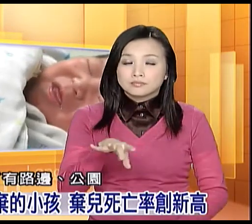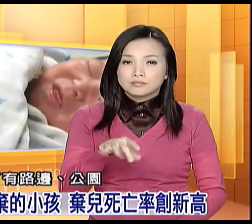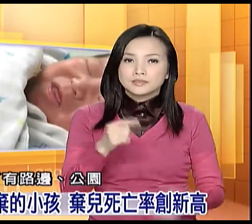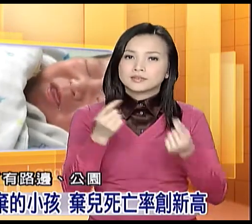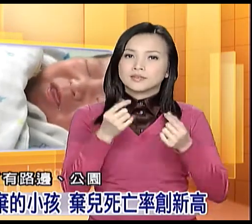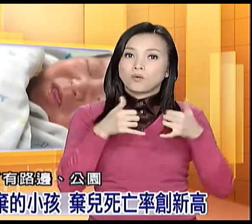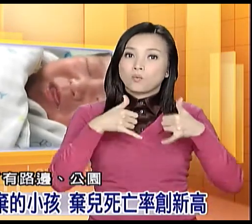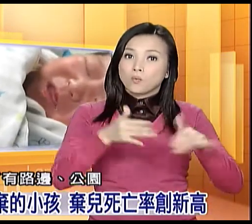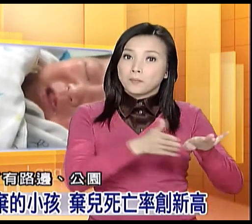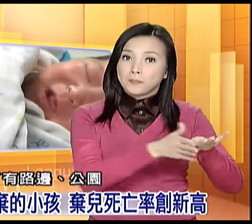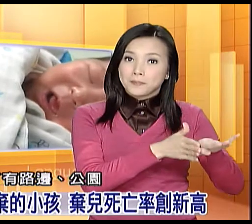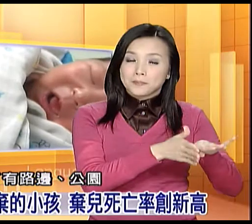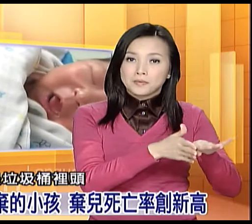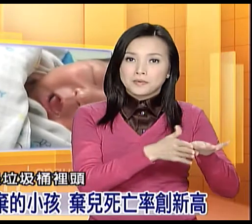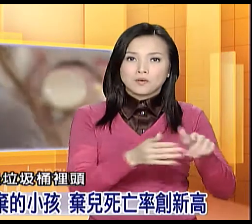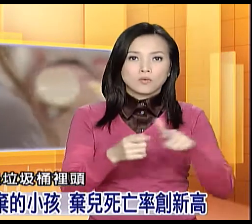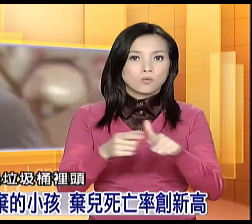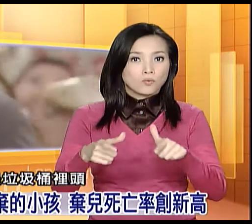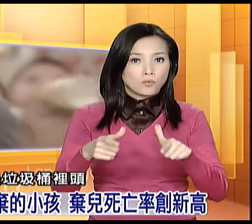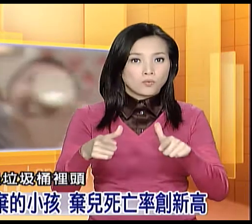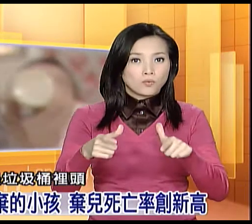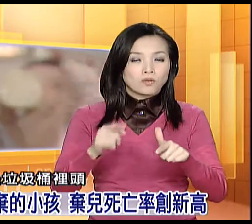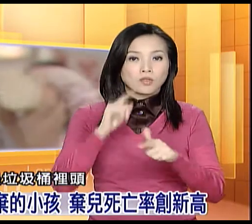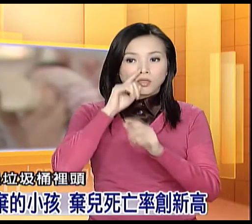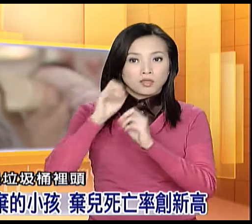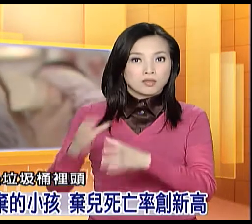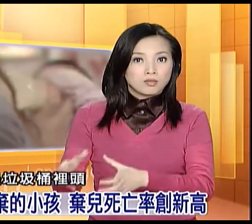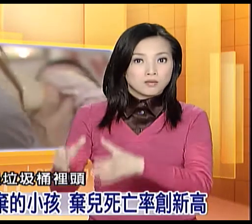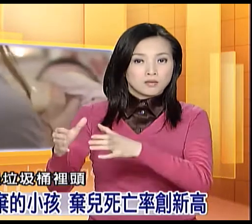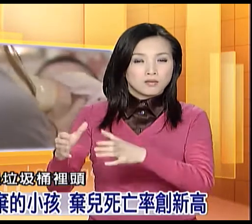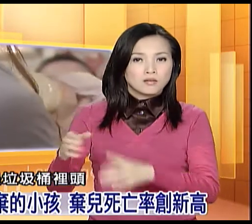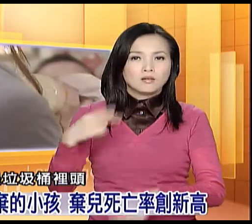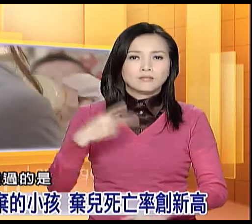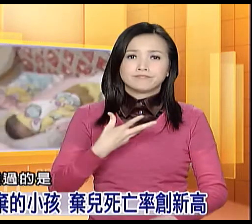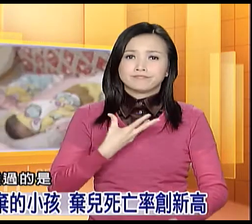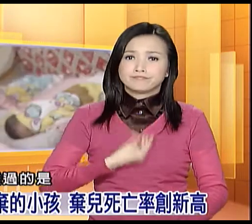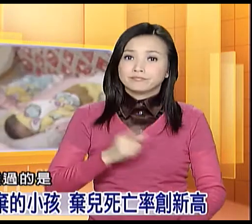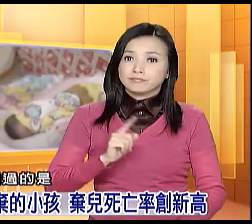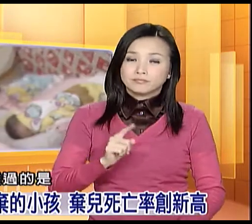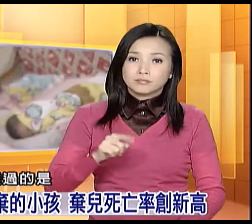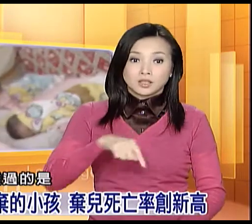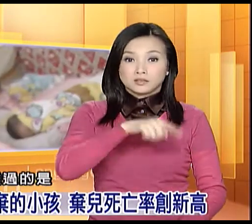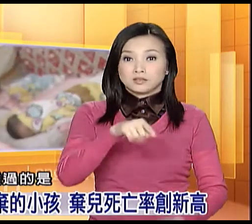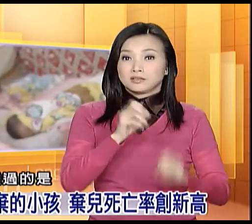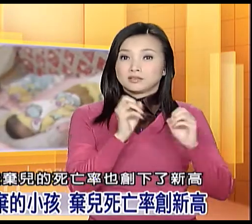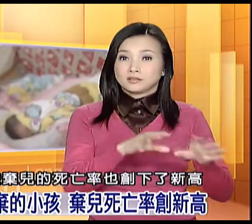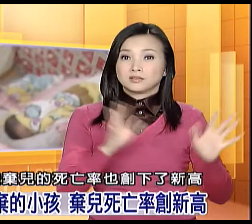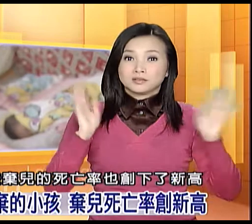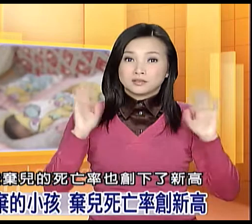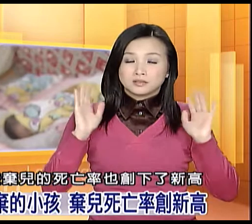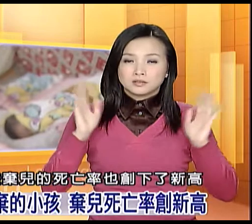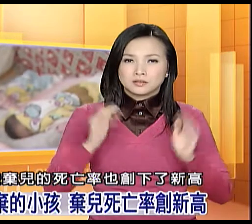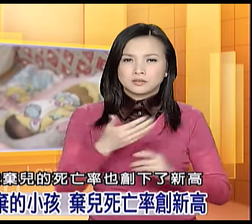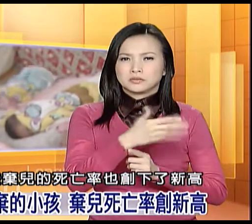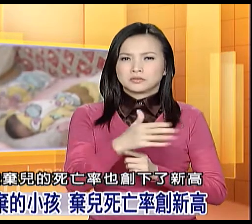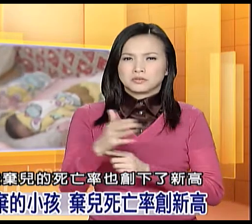边、公园或者是垃圾桶里头。令人难过的是，这些弃儿的死亡率也创下了